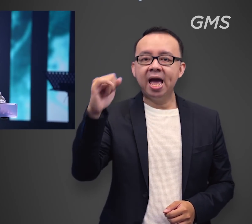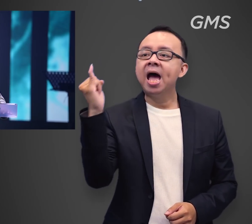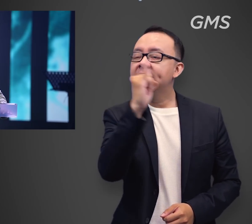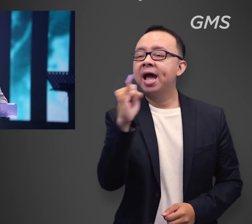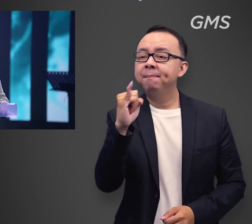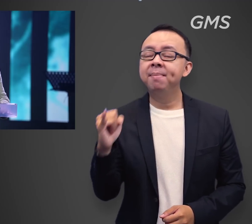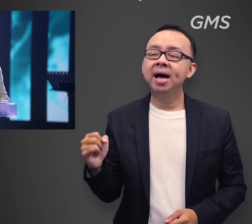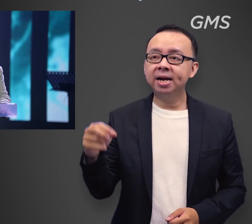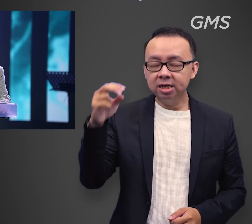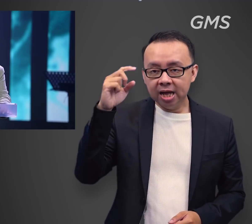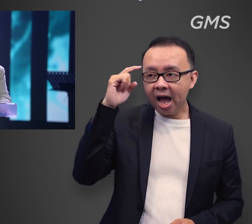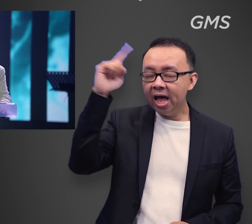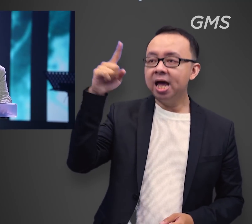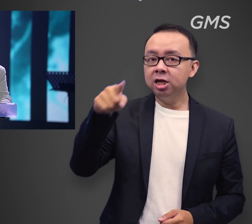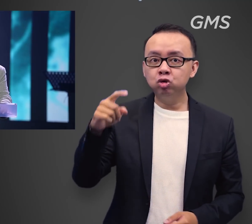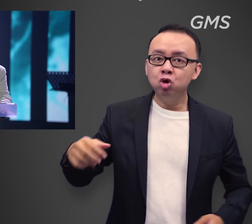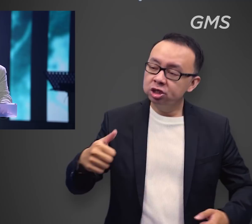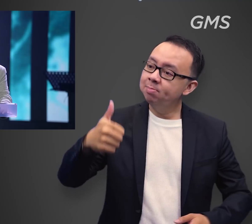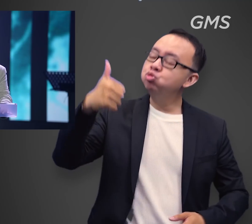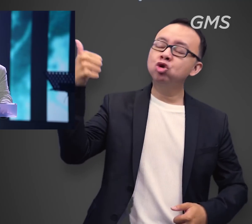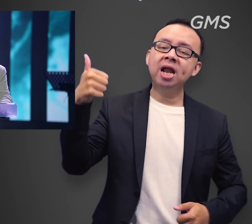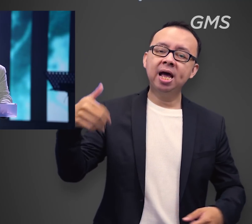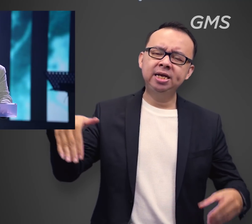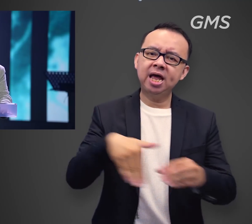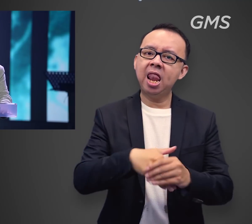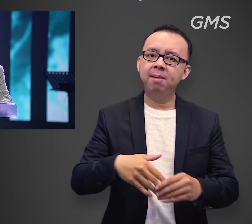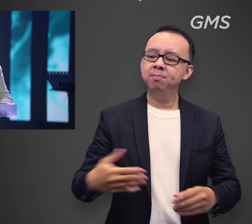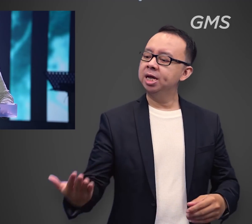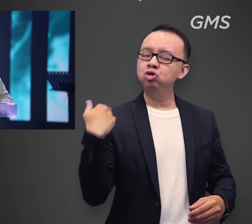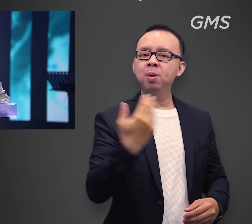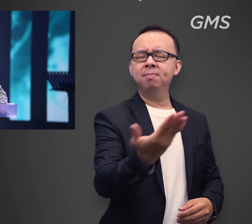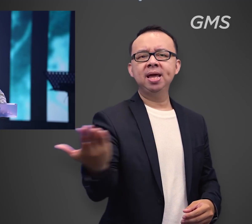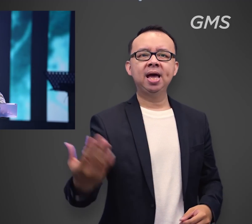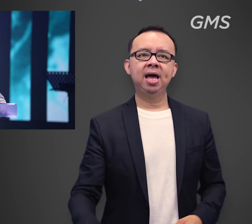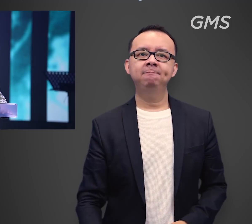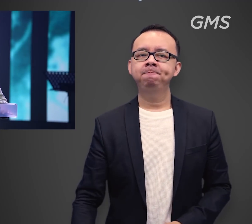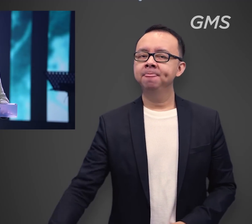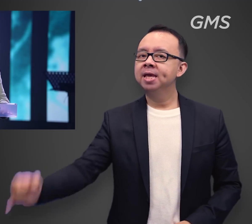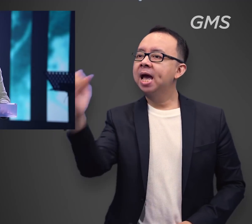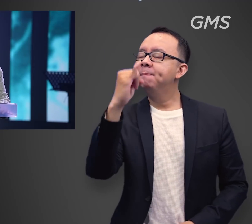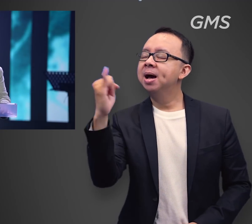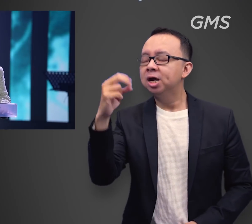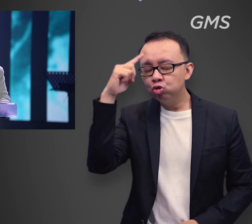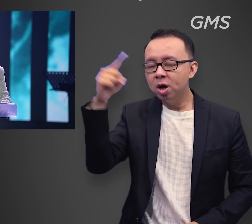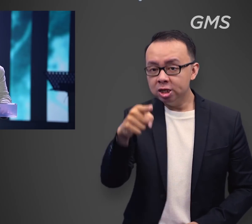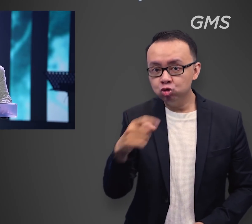semakin sempurna. Di dalam kehidupan mereka. Supaya gambar Allah itu sempurna.